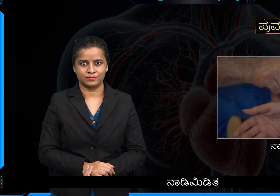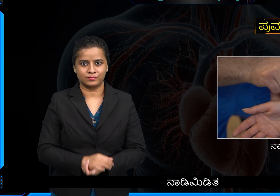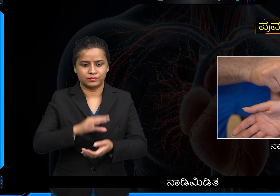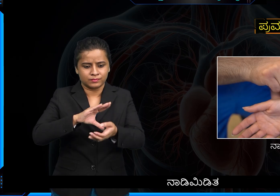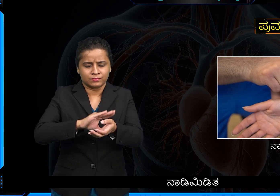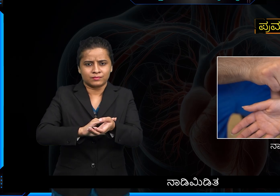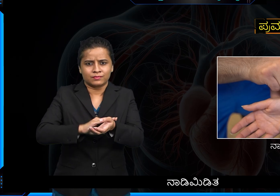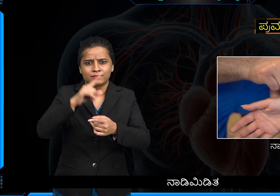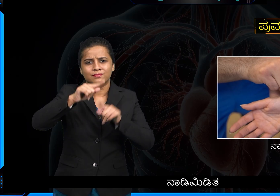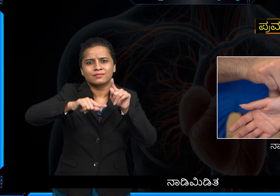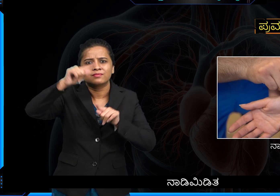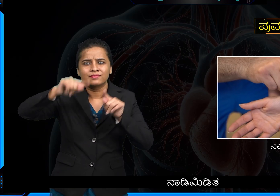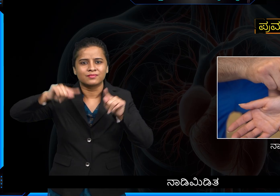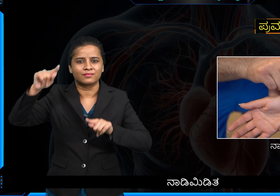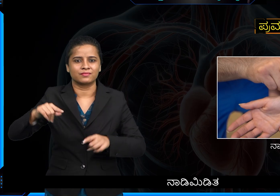ನಾಡಿ ಮಿಡಿತ,